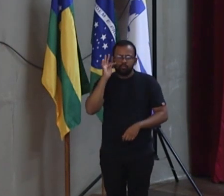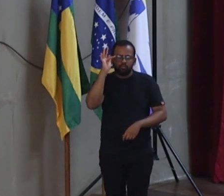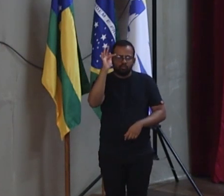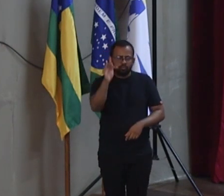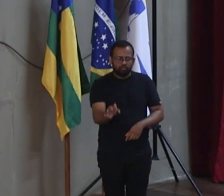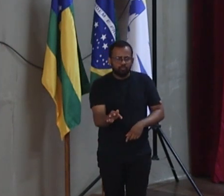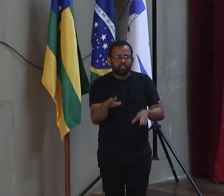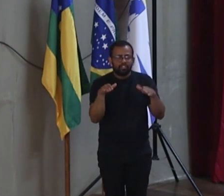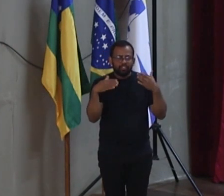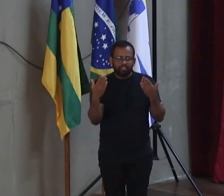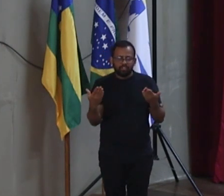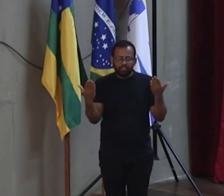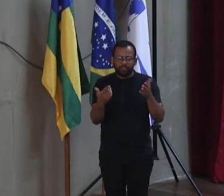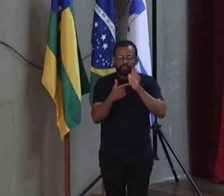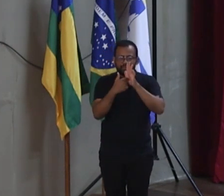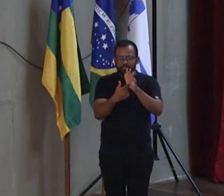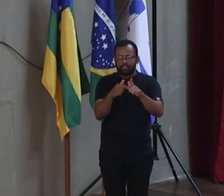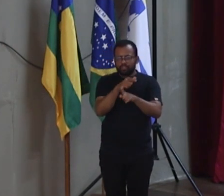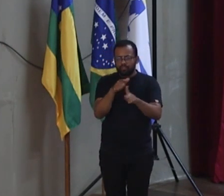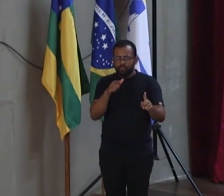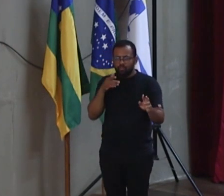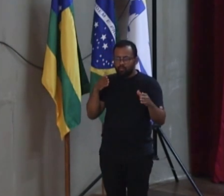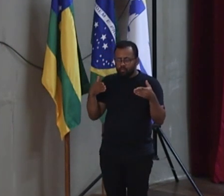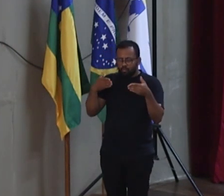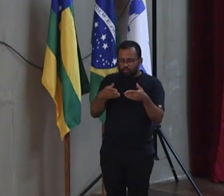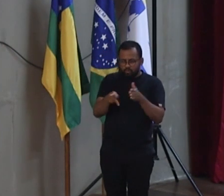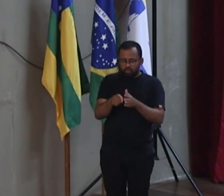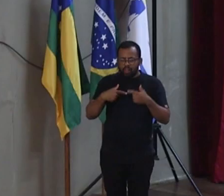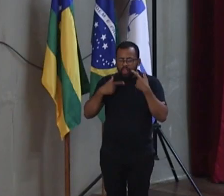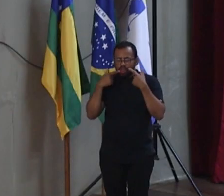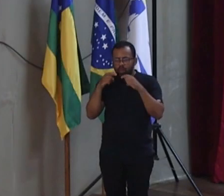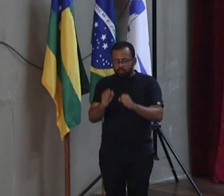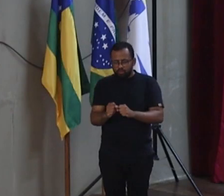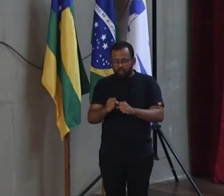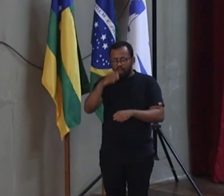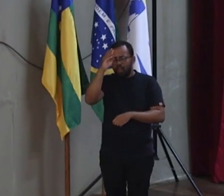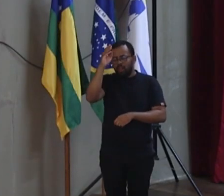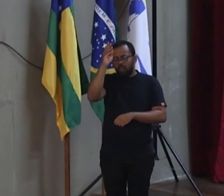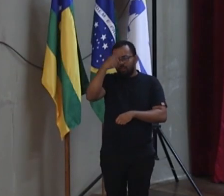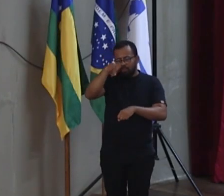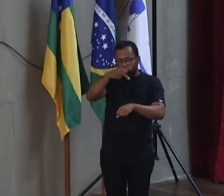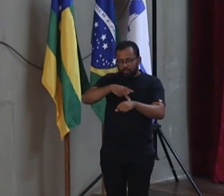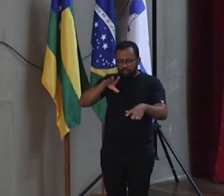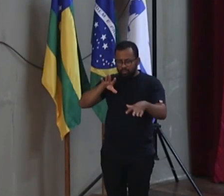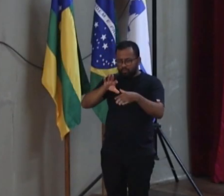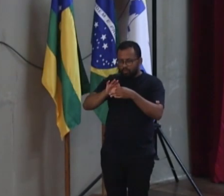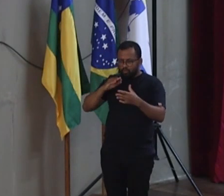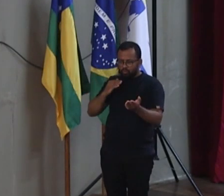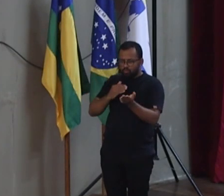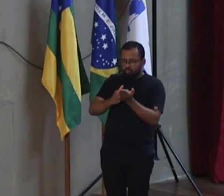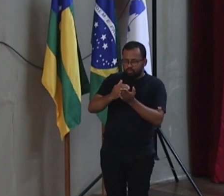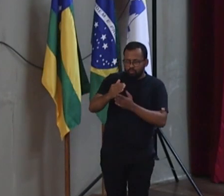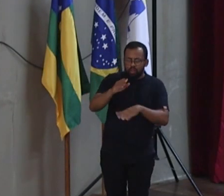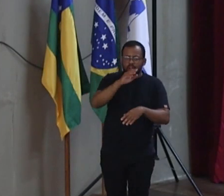próximo. Então, nesta apresentação, eu vou focalizar a minha visão da linguística aplicada no país, incluindo o início das